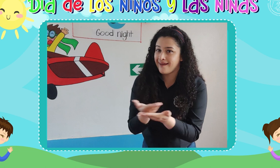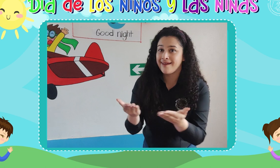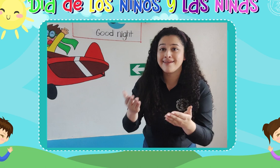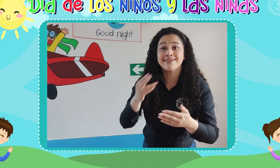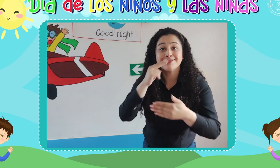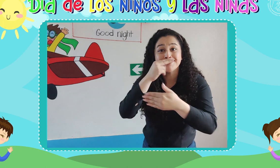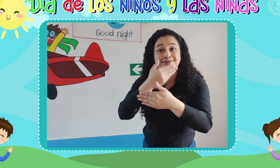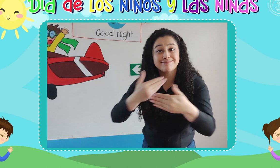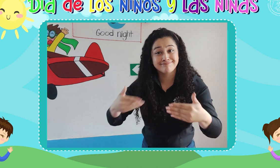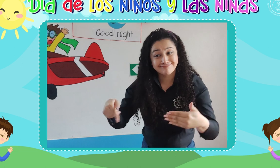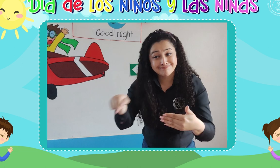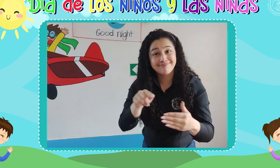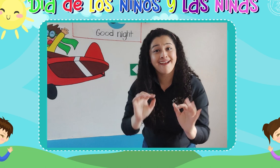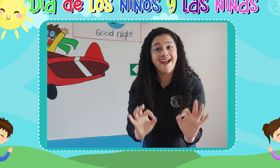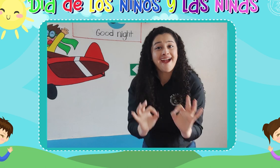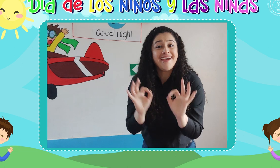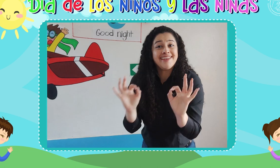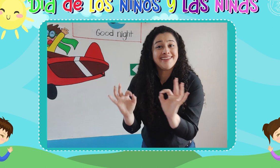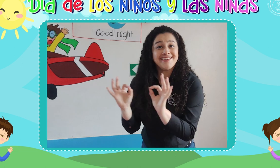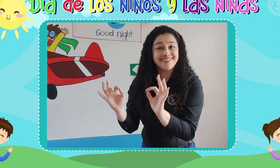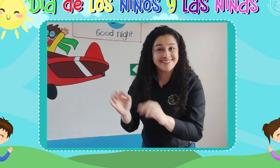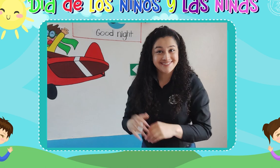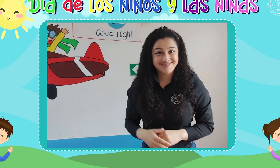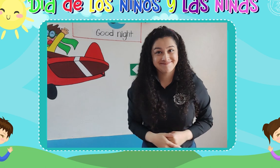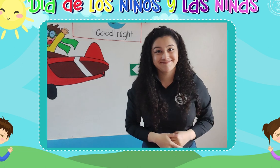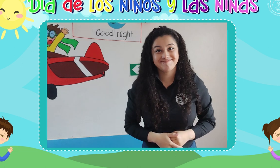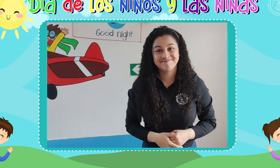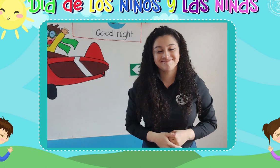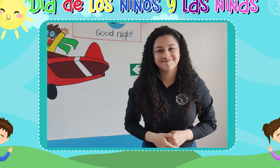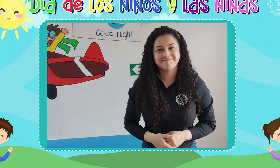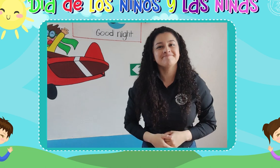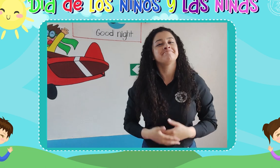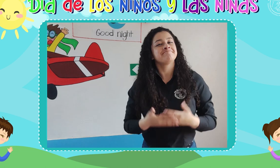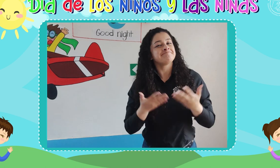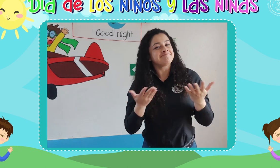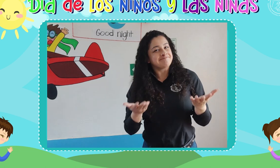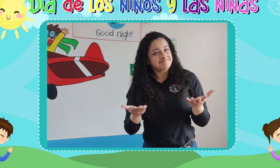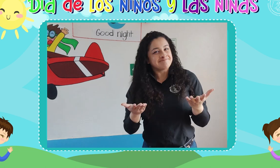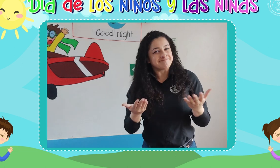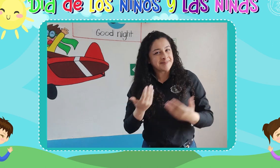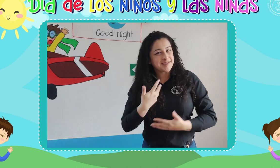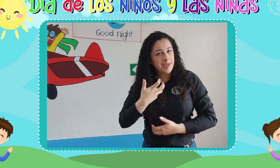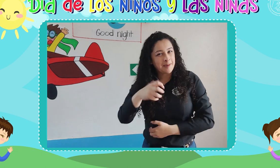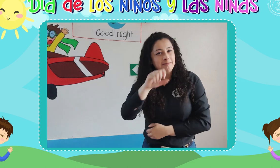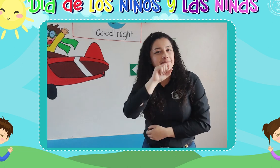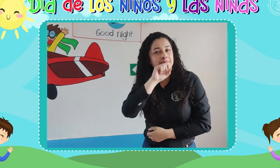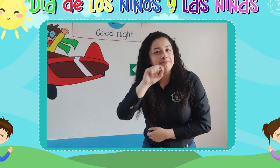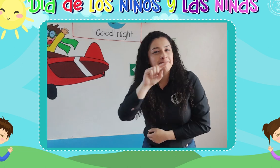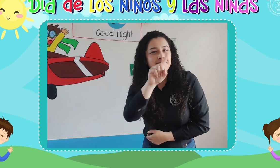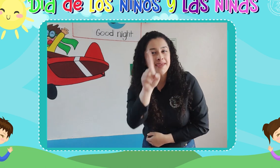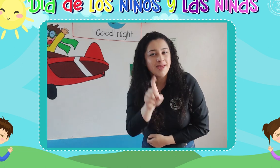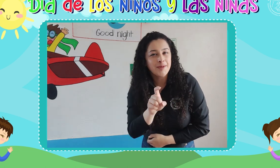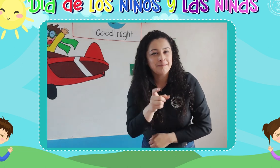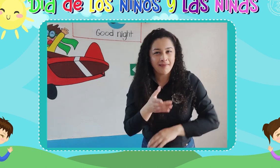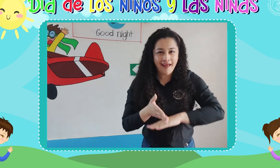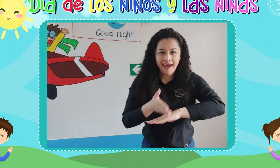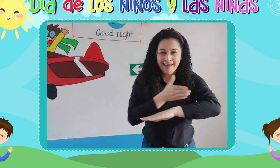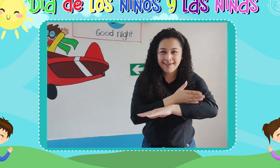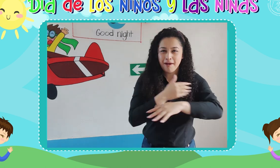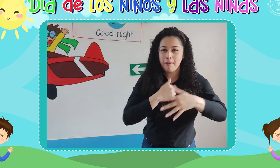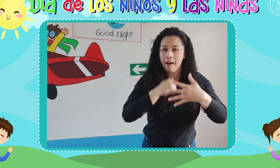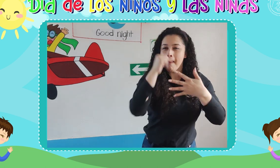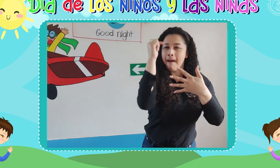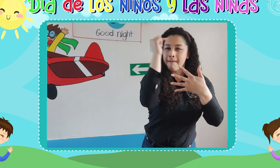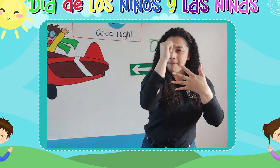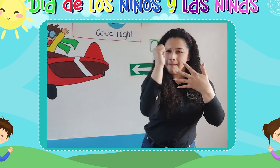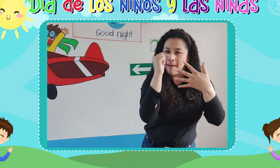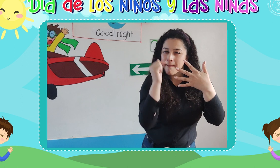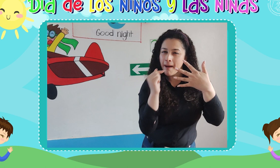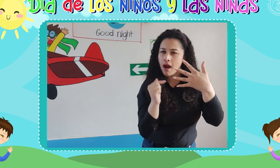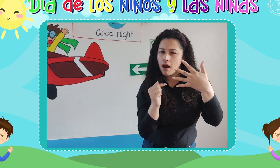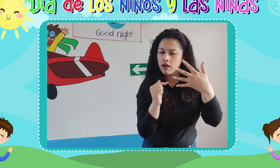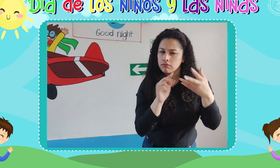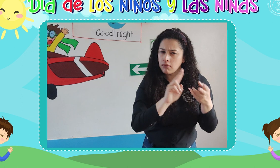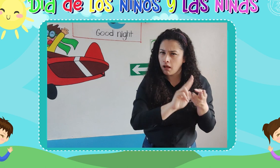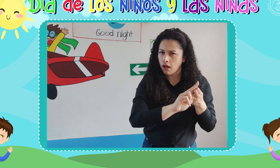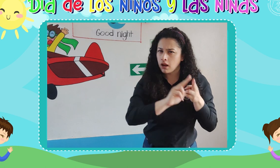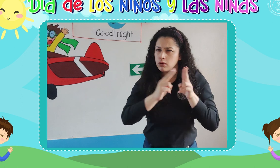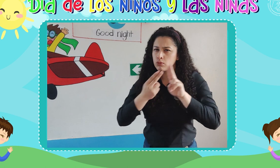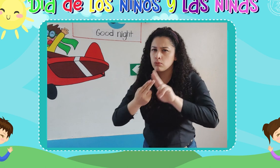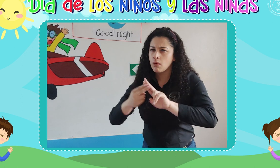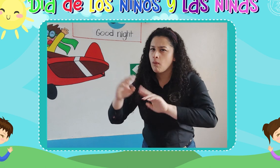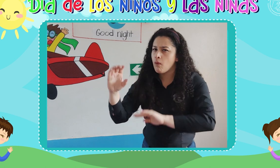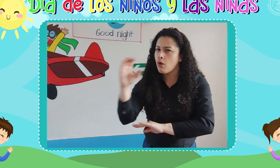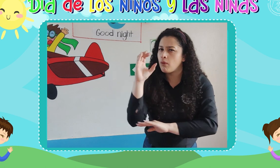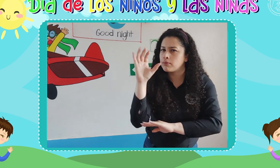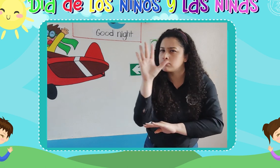niñas sordos. Surge una pregunta. ¿En concordancia con los anteriores